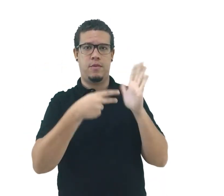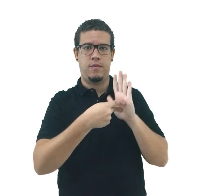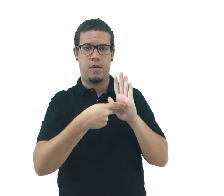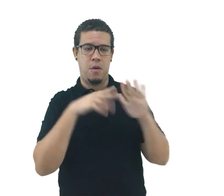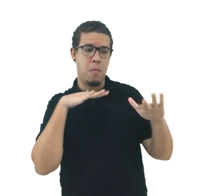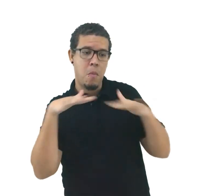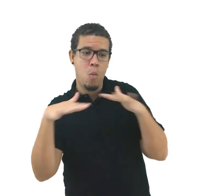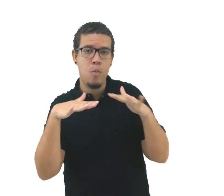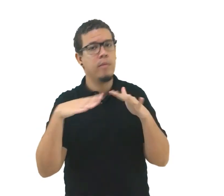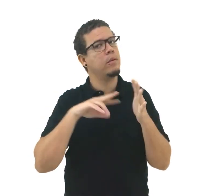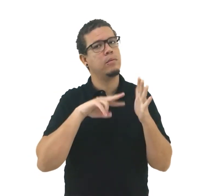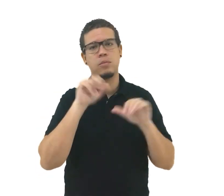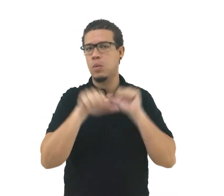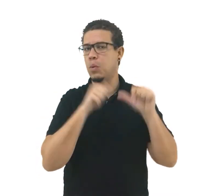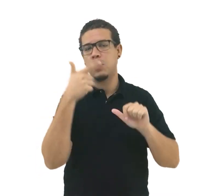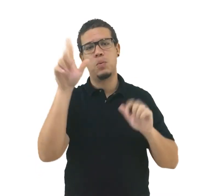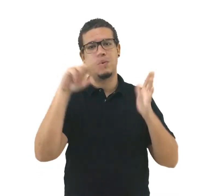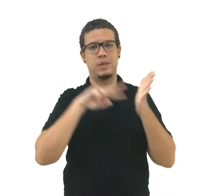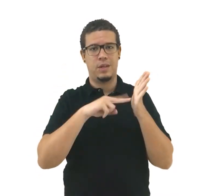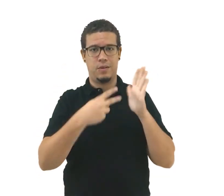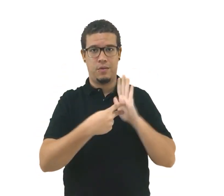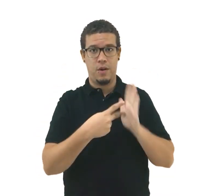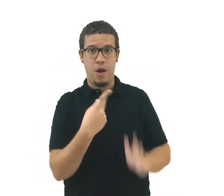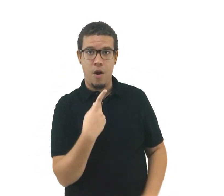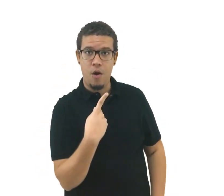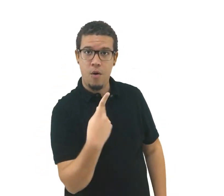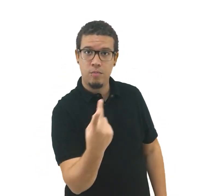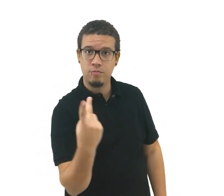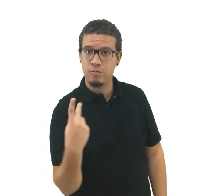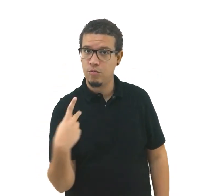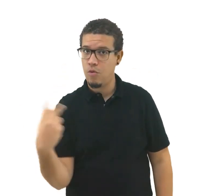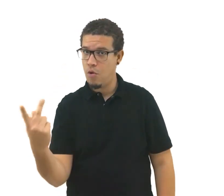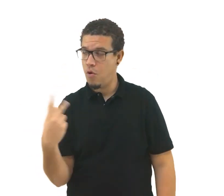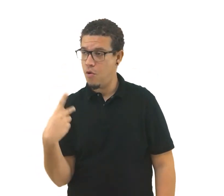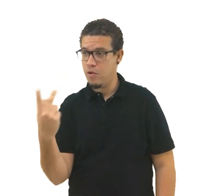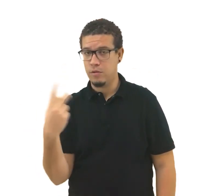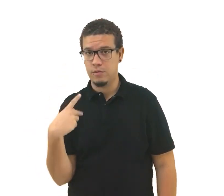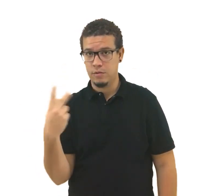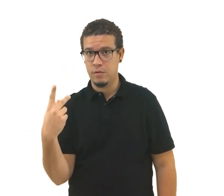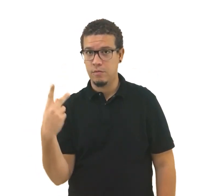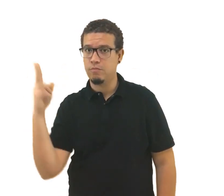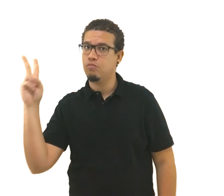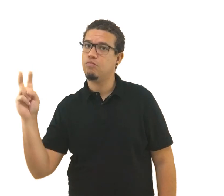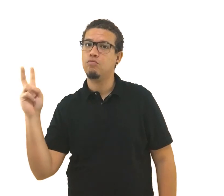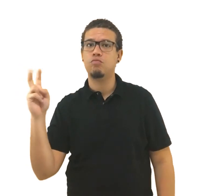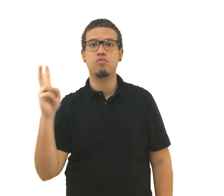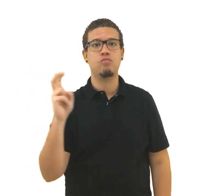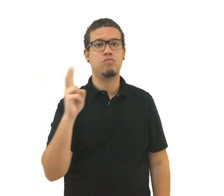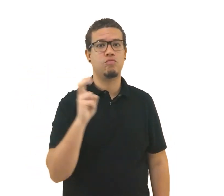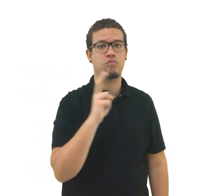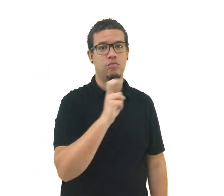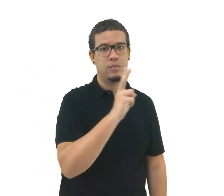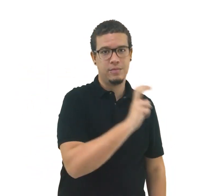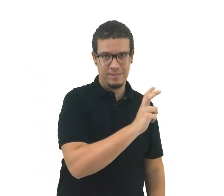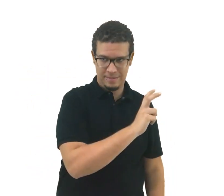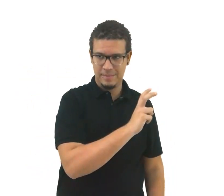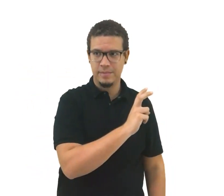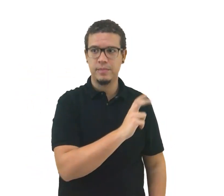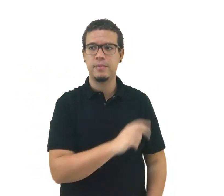movimento, mudei o sentido, então nós dois e a pessoa caminhando.